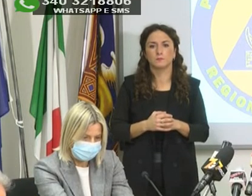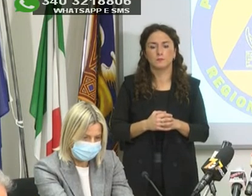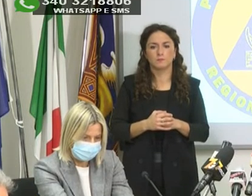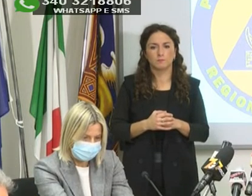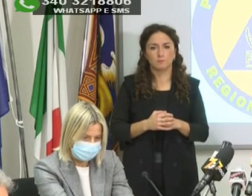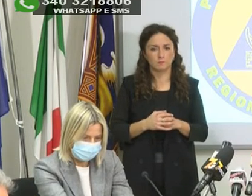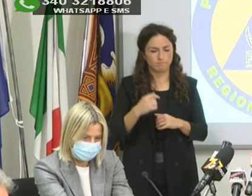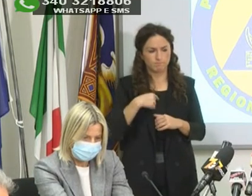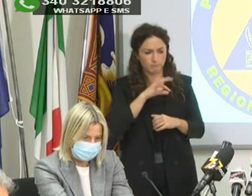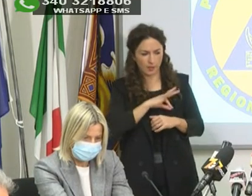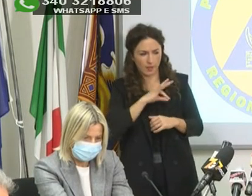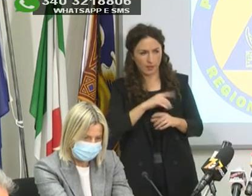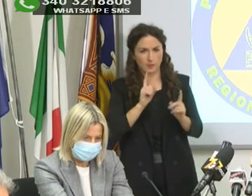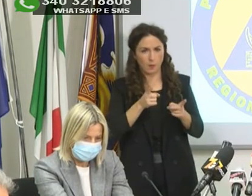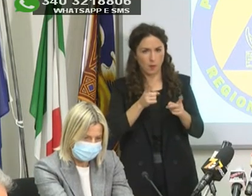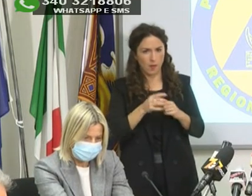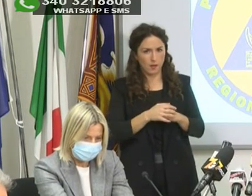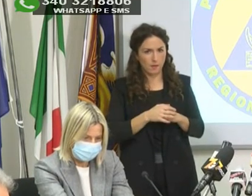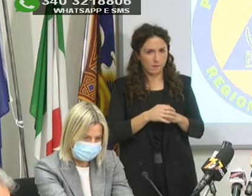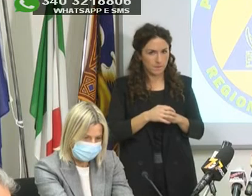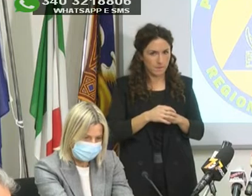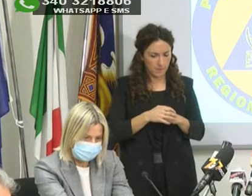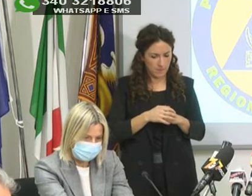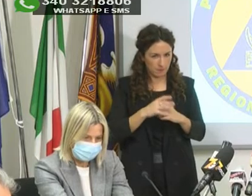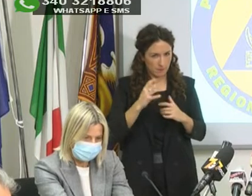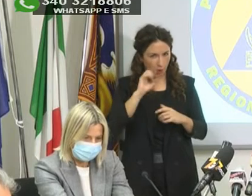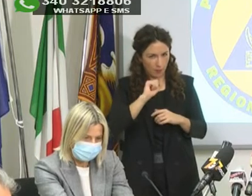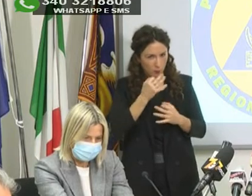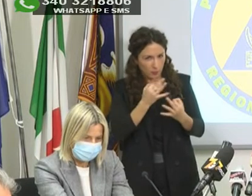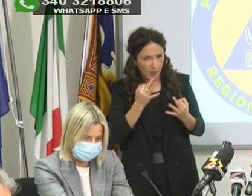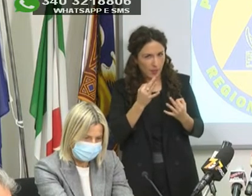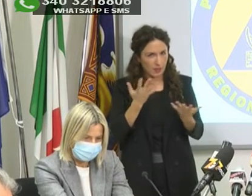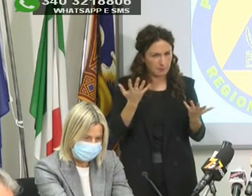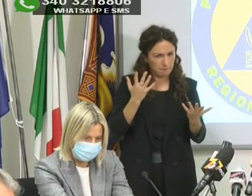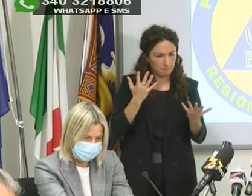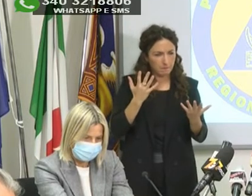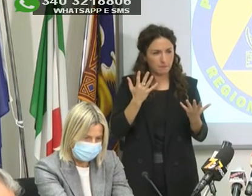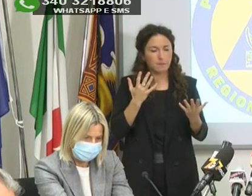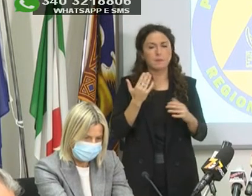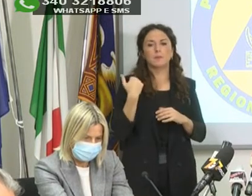Allora, mi interessava molto, no, capito, spero di aver capito bene, che prima si diceva che